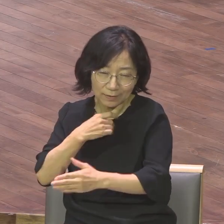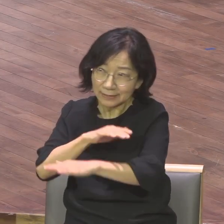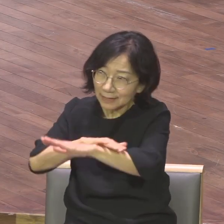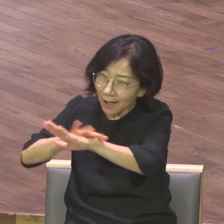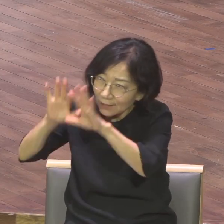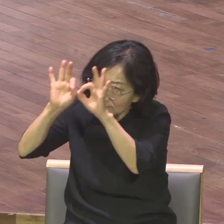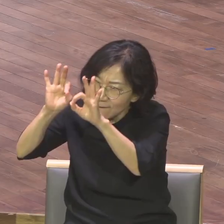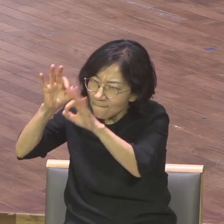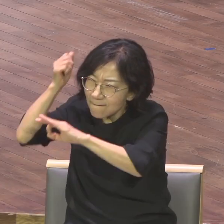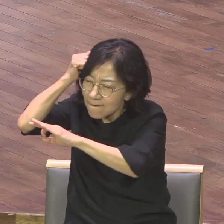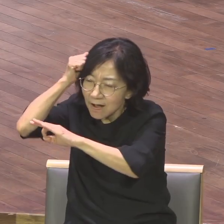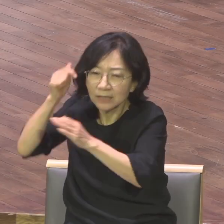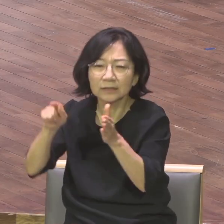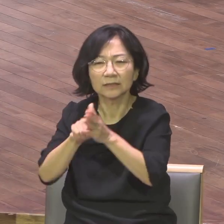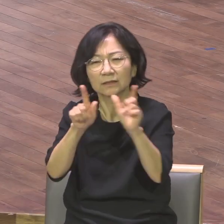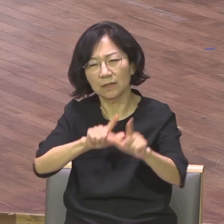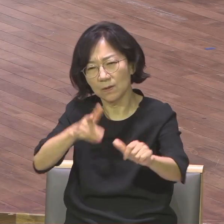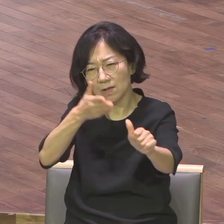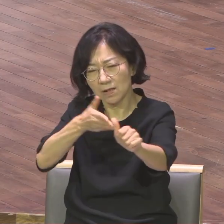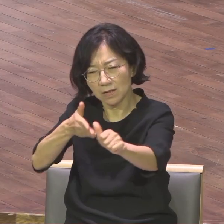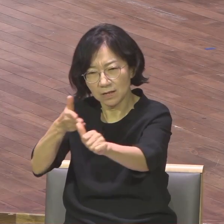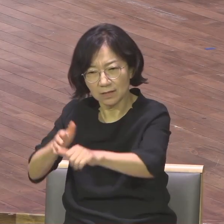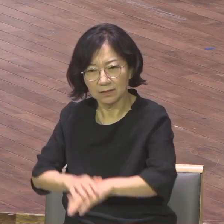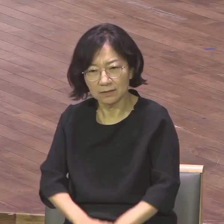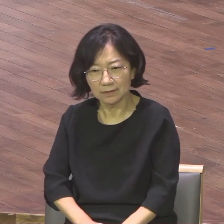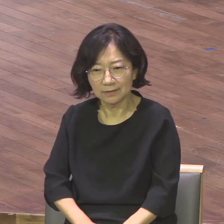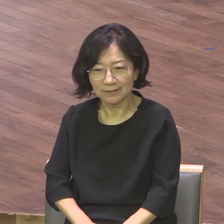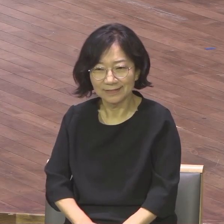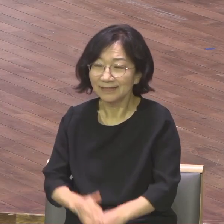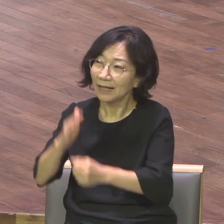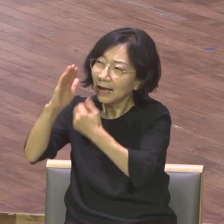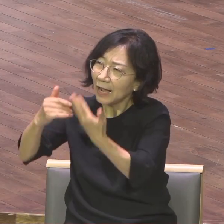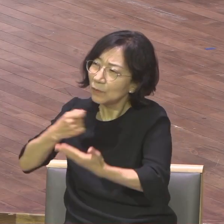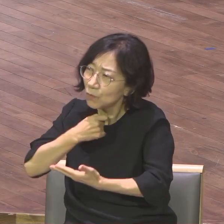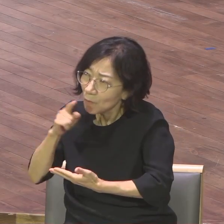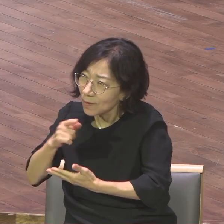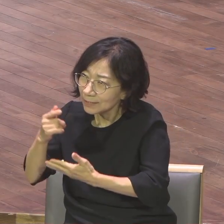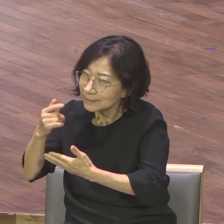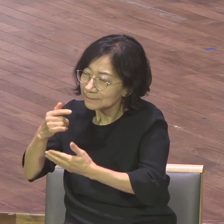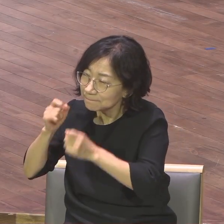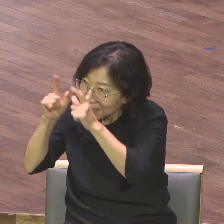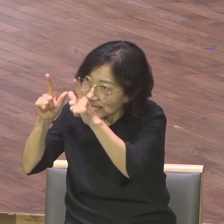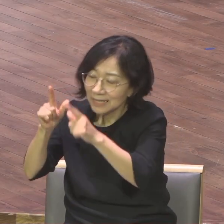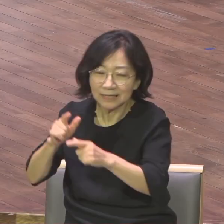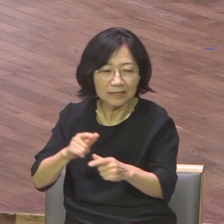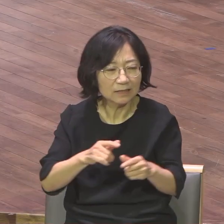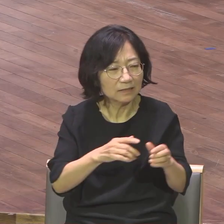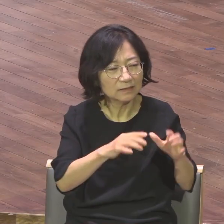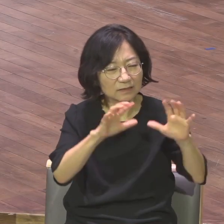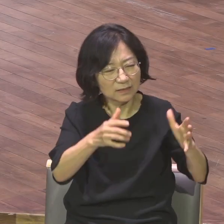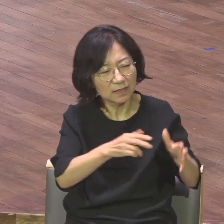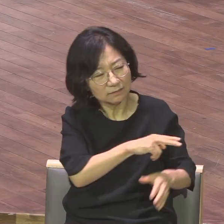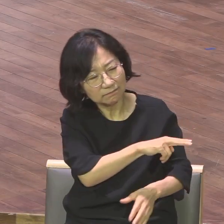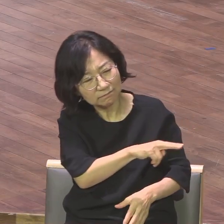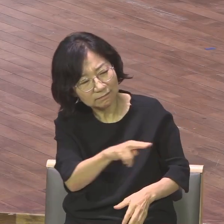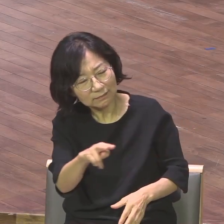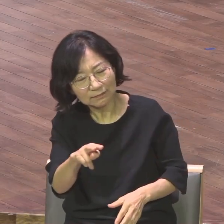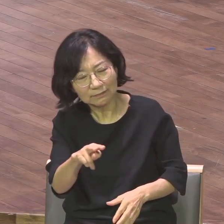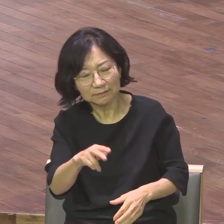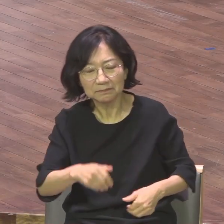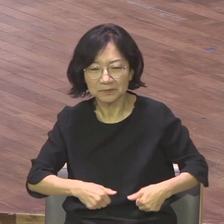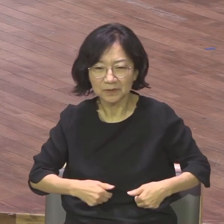돼요. 잘 알고 현장을 바라봐야 돼요. 지금 또 마르고 황폐한 생기가 없는